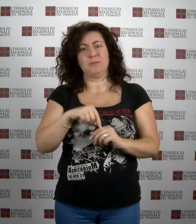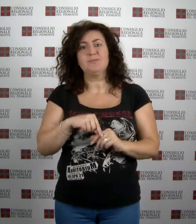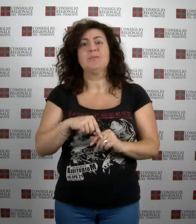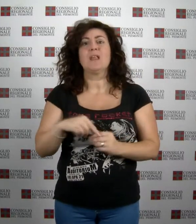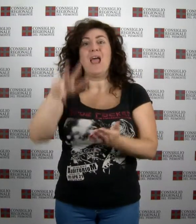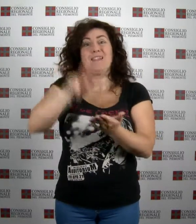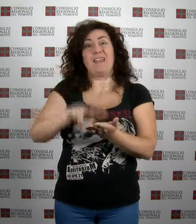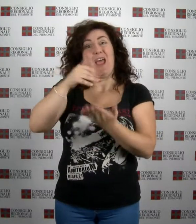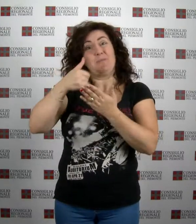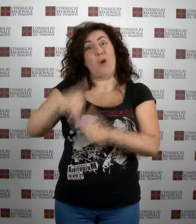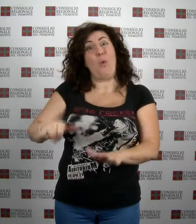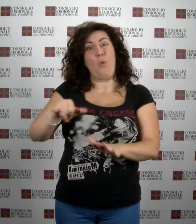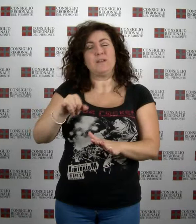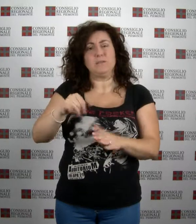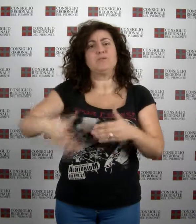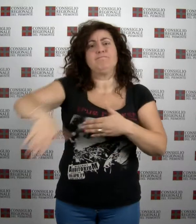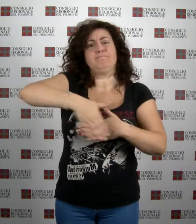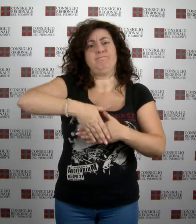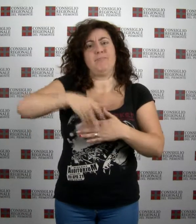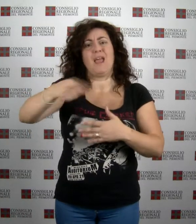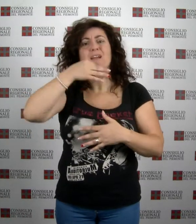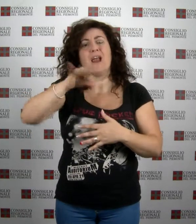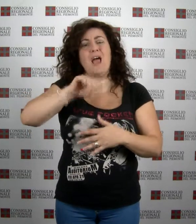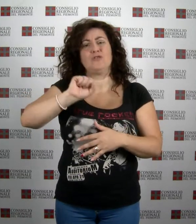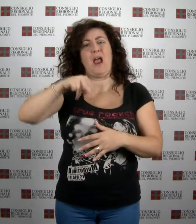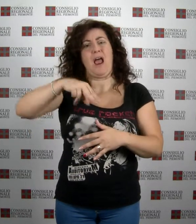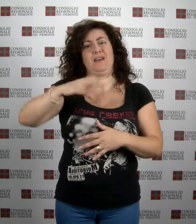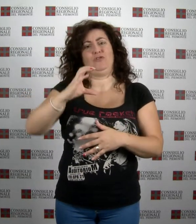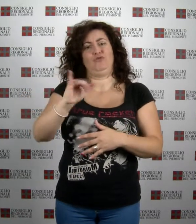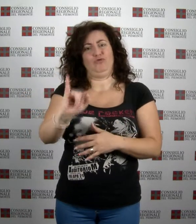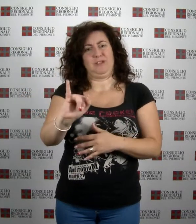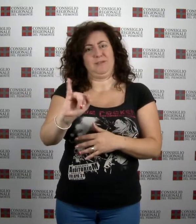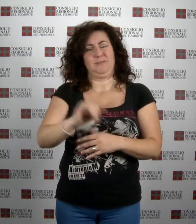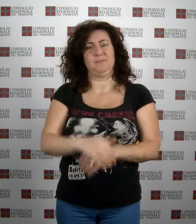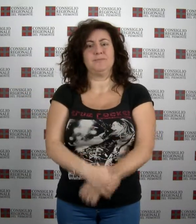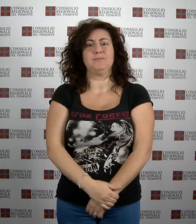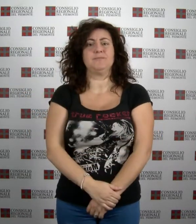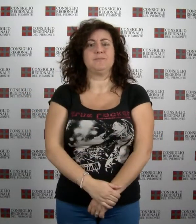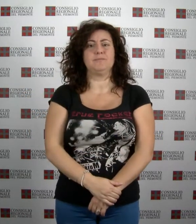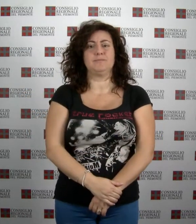stata legata la relazione presentata dall'ANCI, Associazione Nazionale Comuni Italiani.